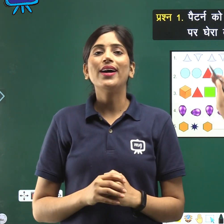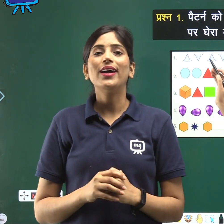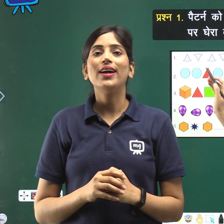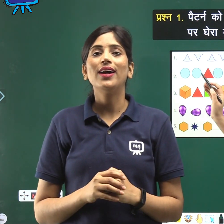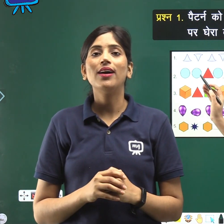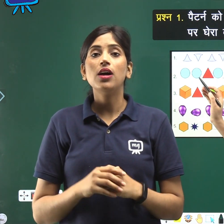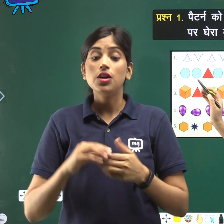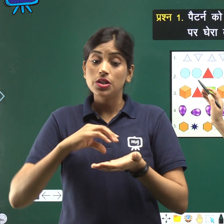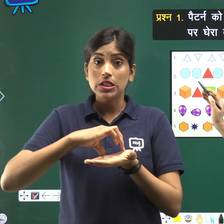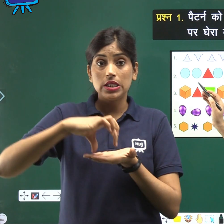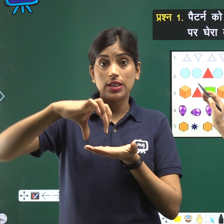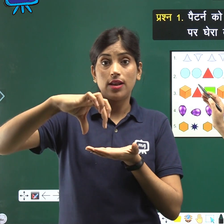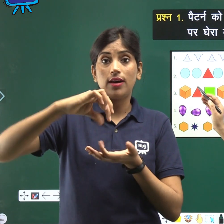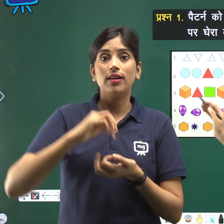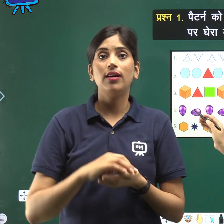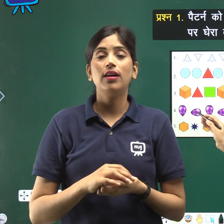सीधा,